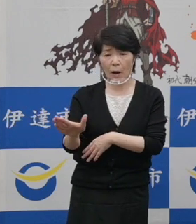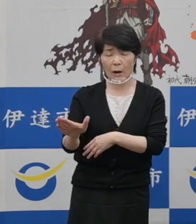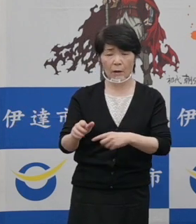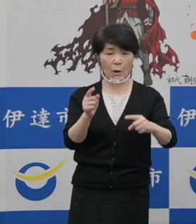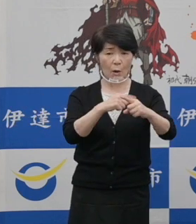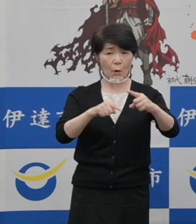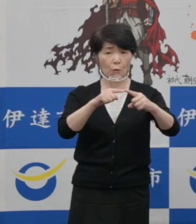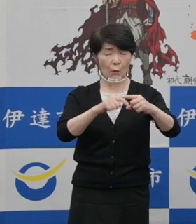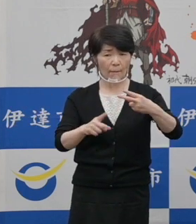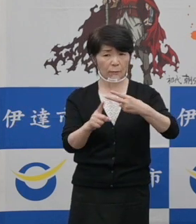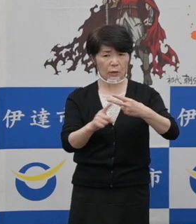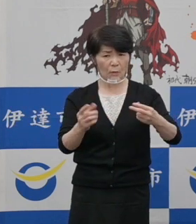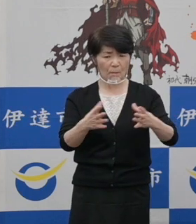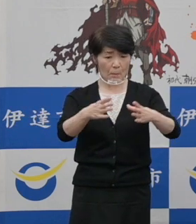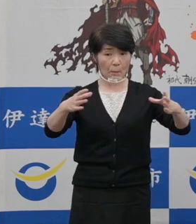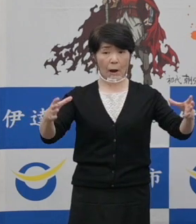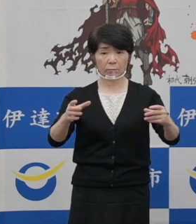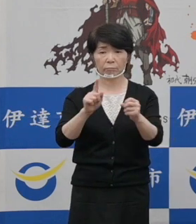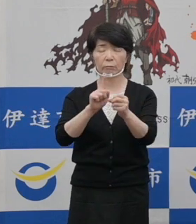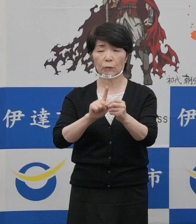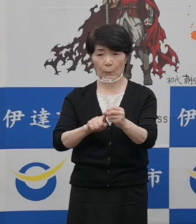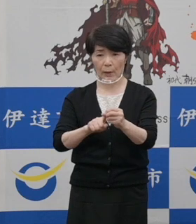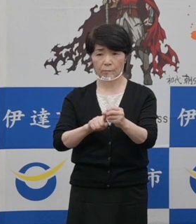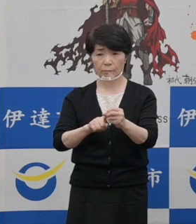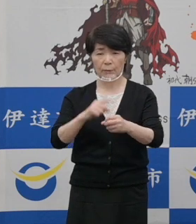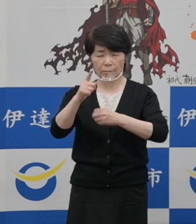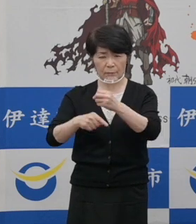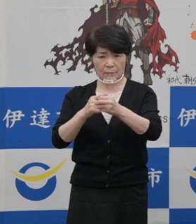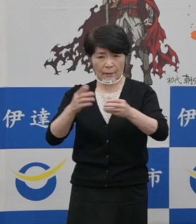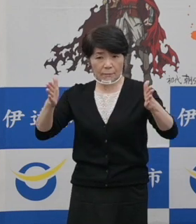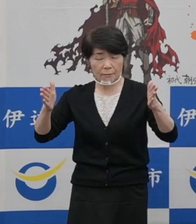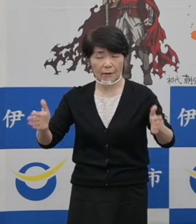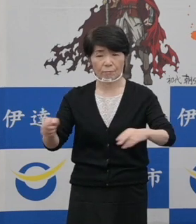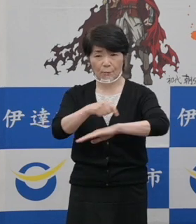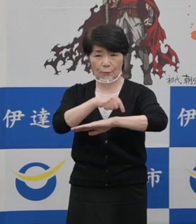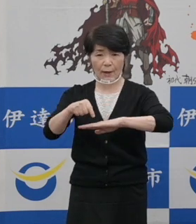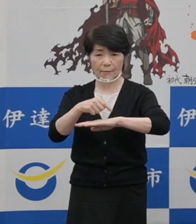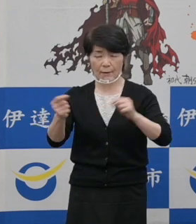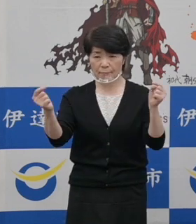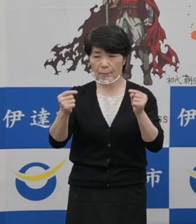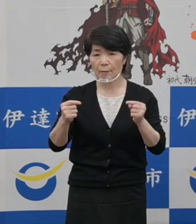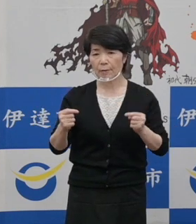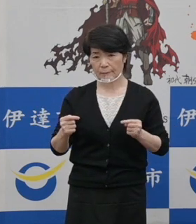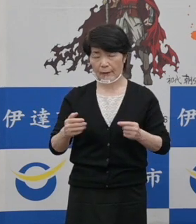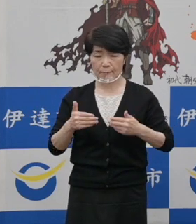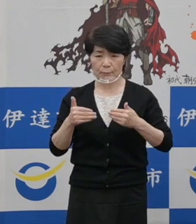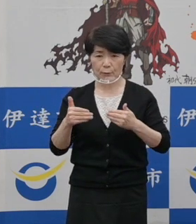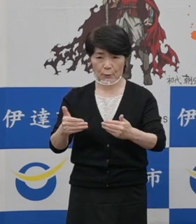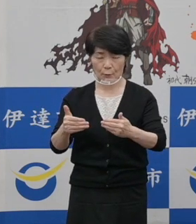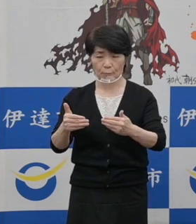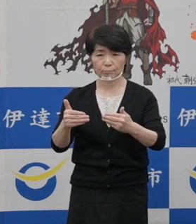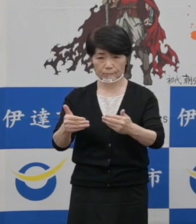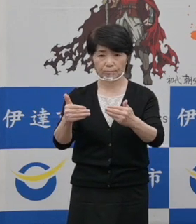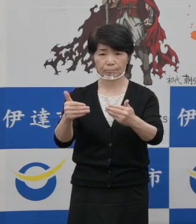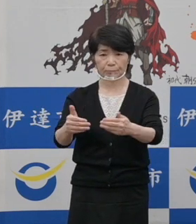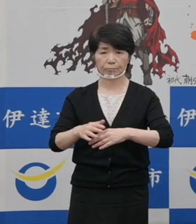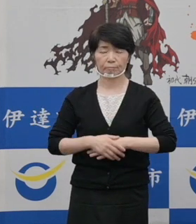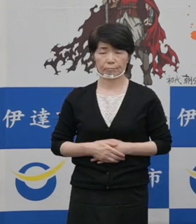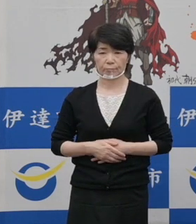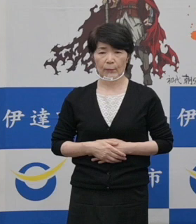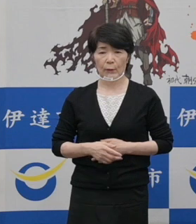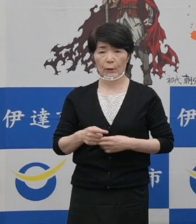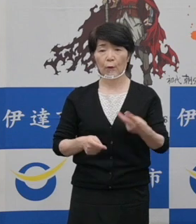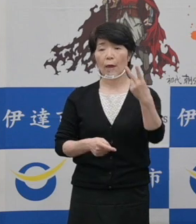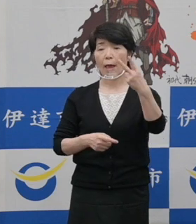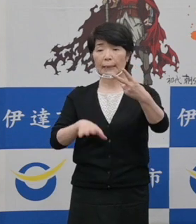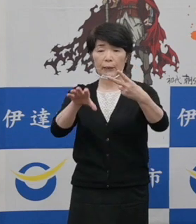能の拡充のために、年次計画により事業の推進を図りました。2億